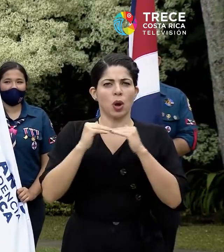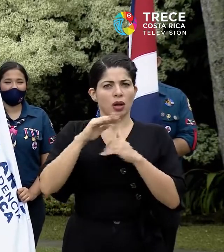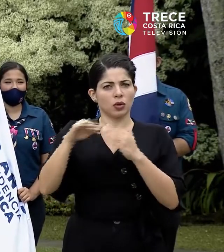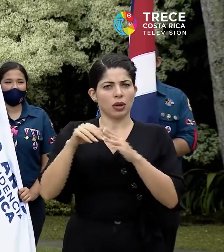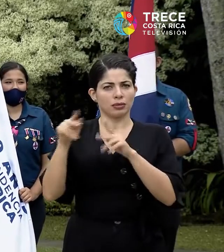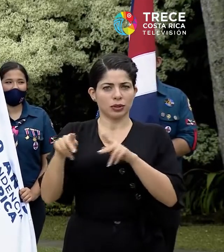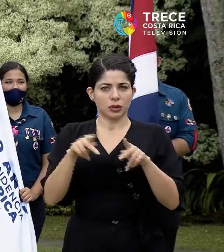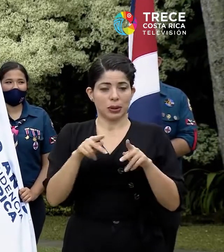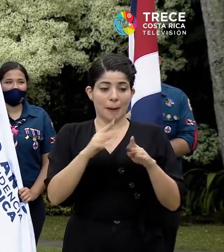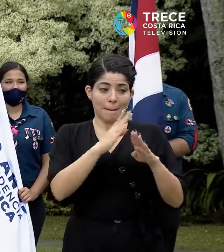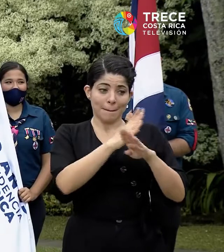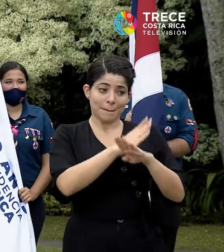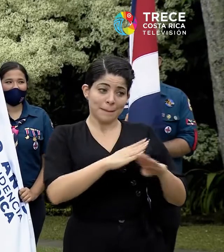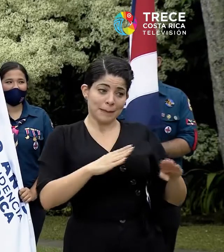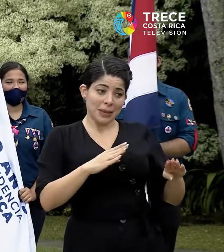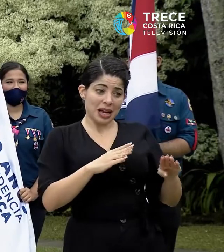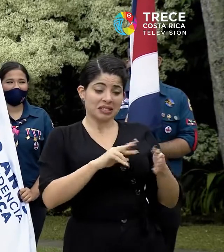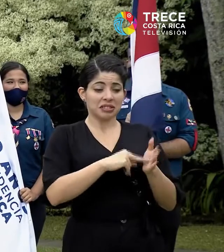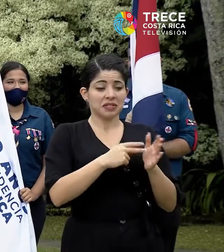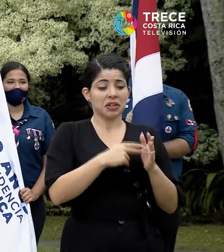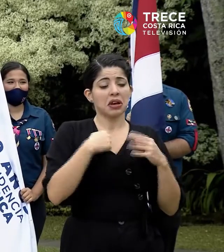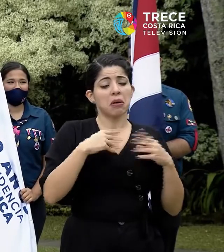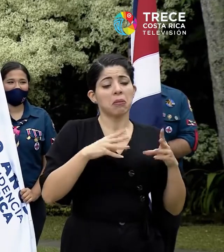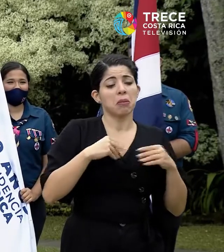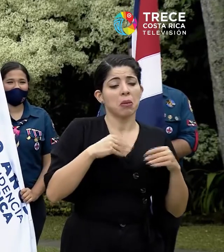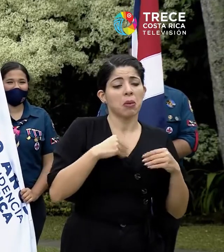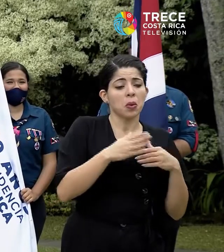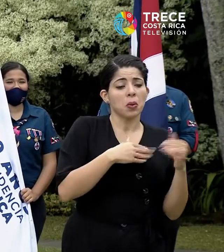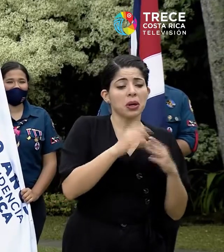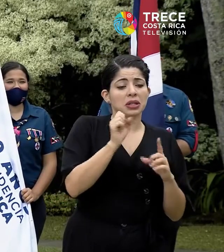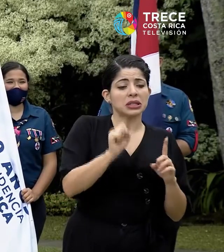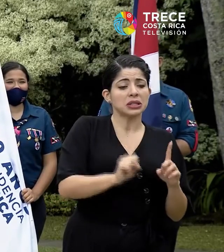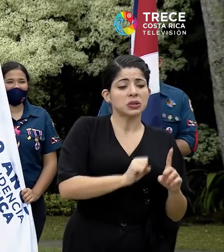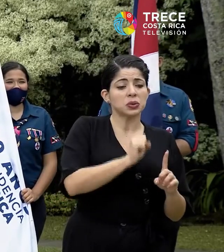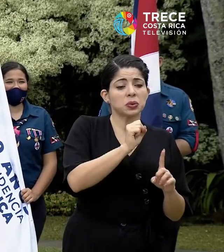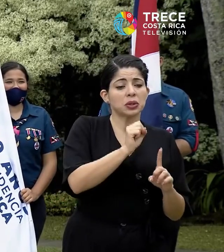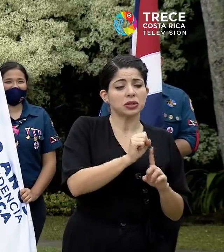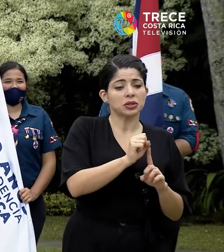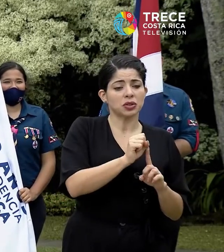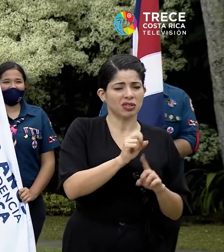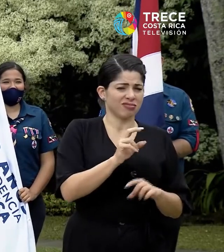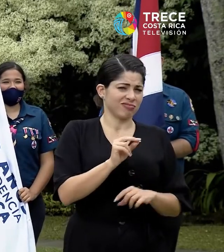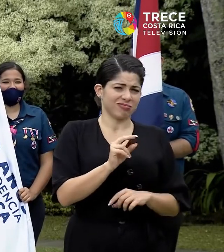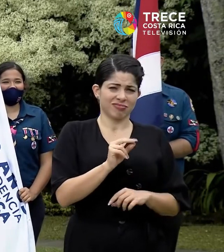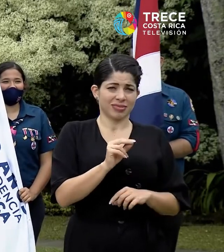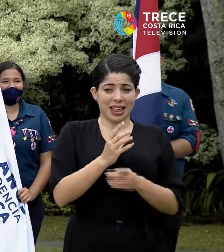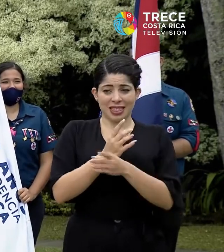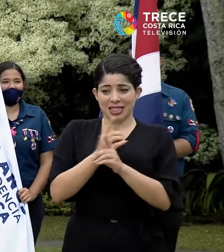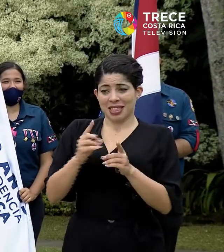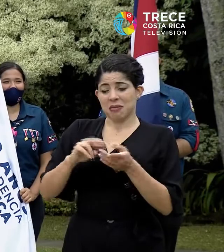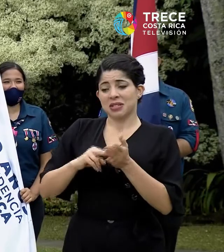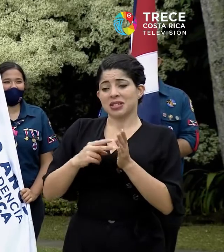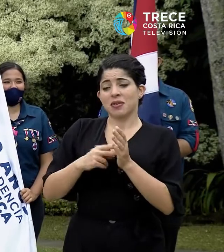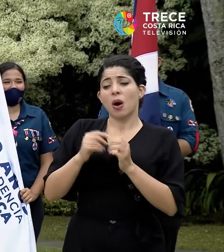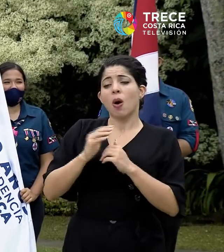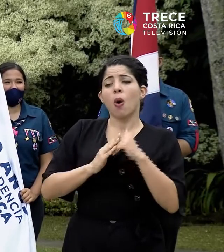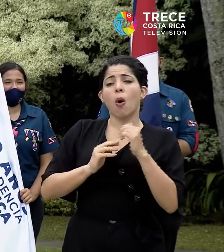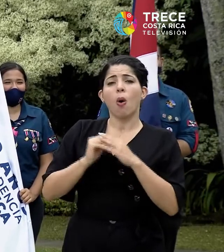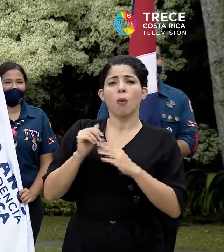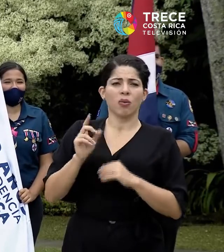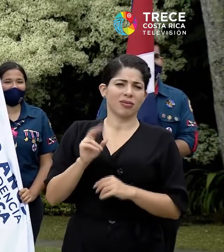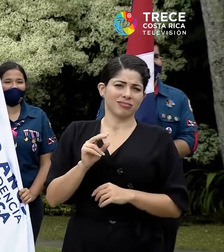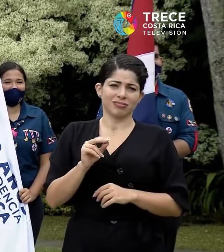La paz no es conformismo con la situación, democracia no es estado de confort,